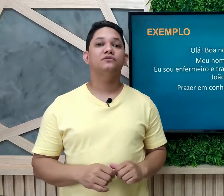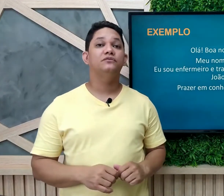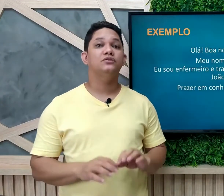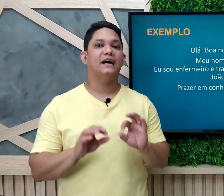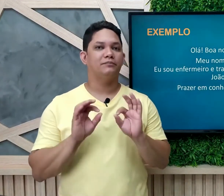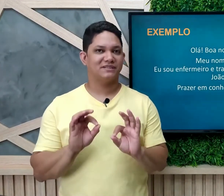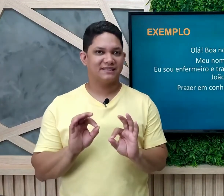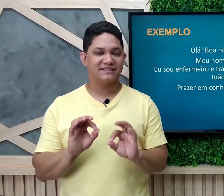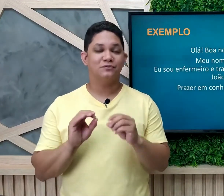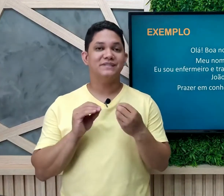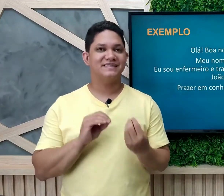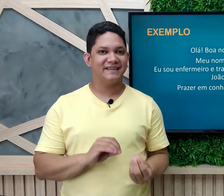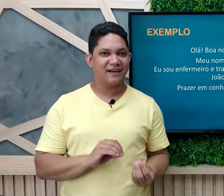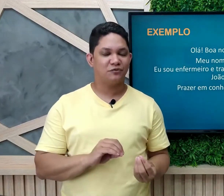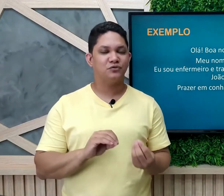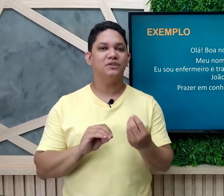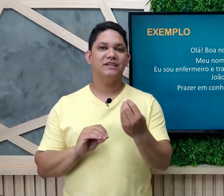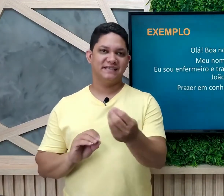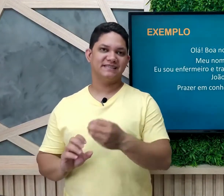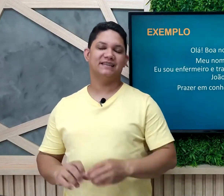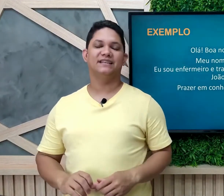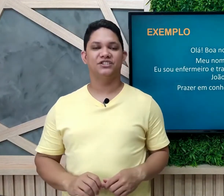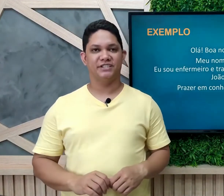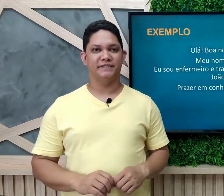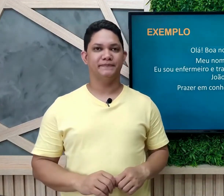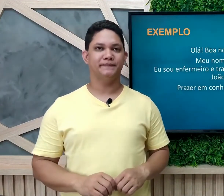vídeo da apresentação sem áudio e sem legenda.